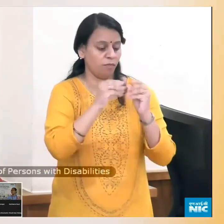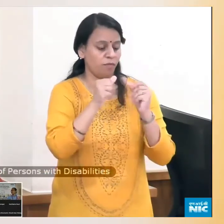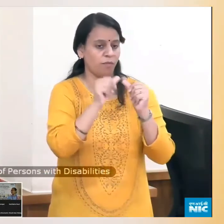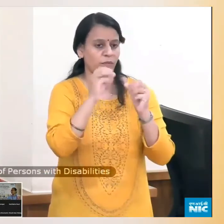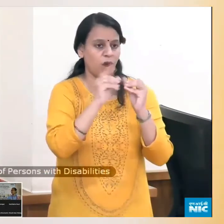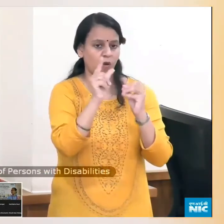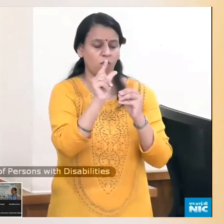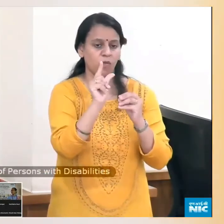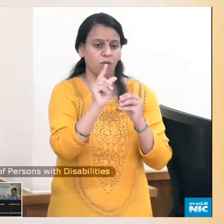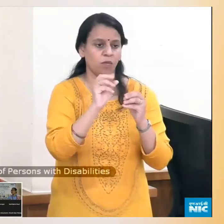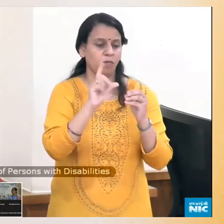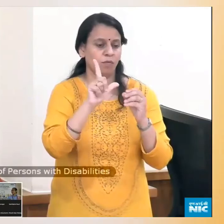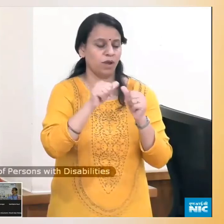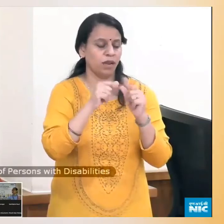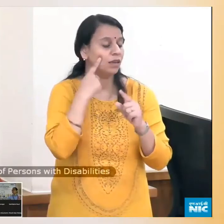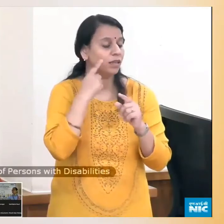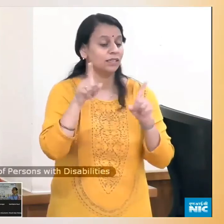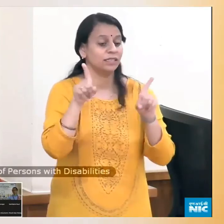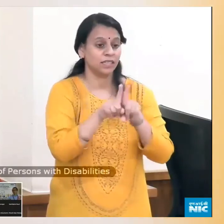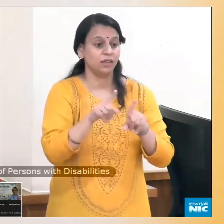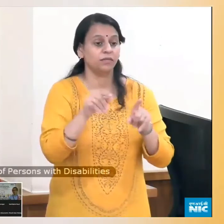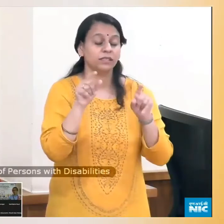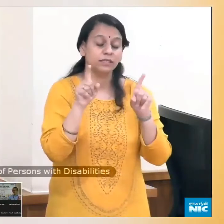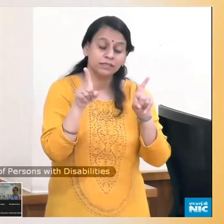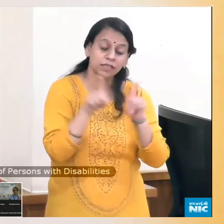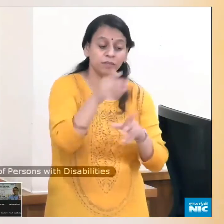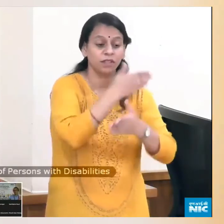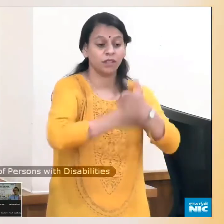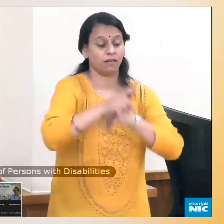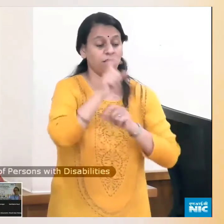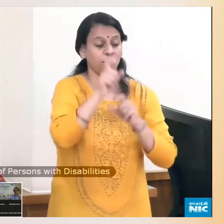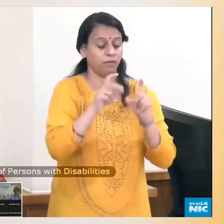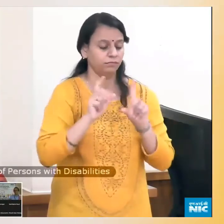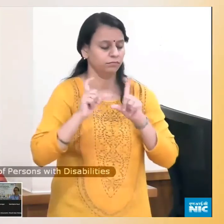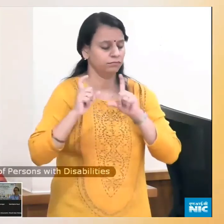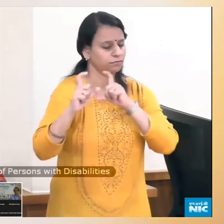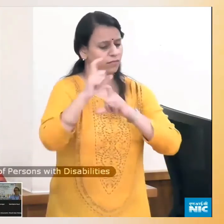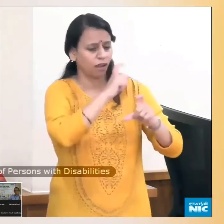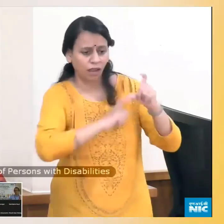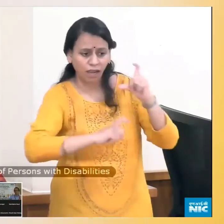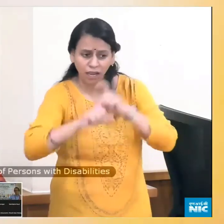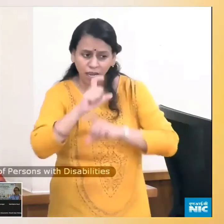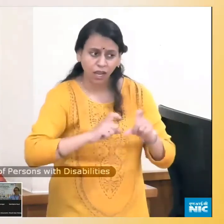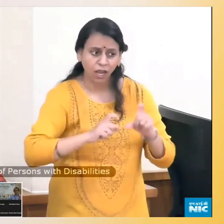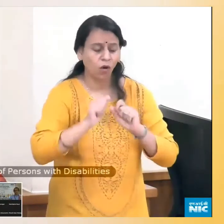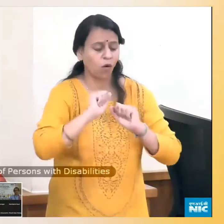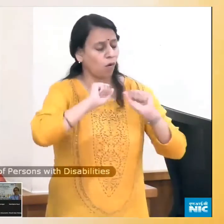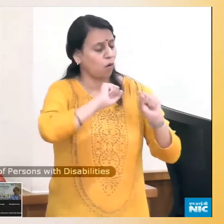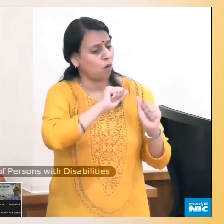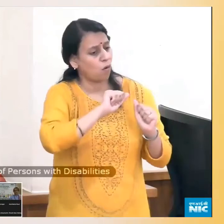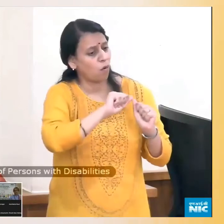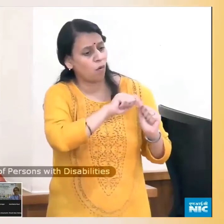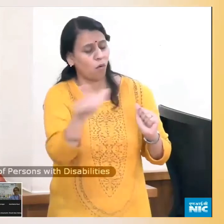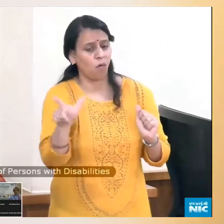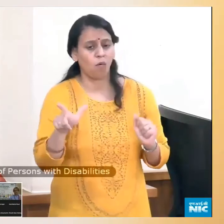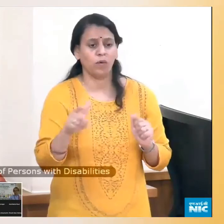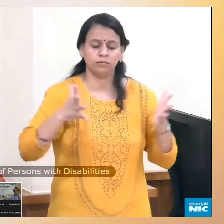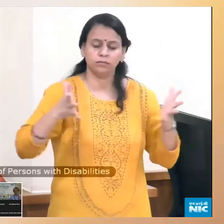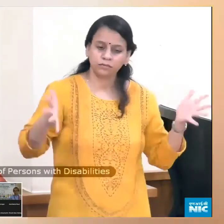बाहुबली बनेंगे। हम दिव्यांग जनबित को भी उसको स्पेशल केयर करके उस टीका का केंद्र के हम लेके जाएंगे, सबको